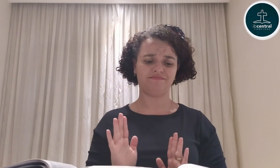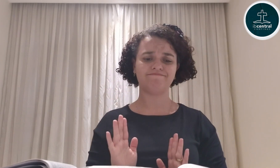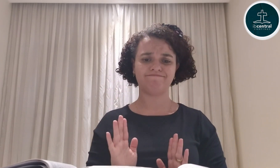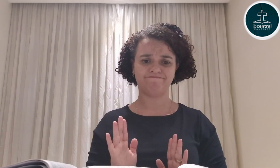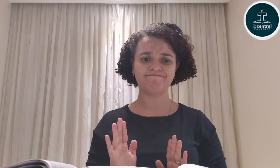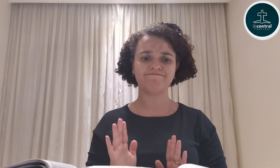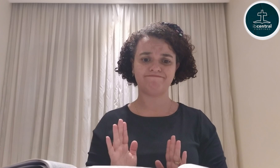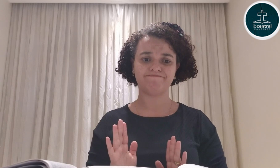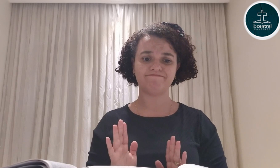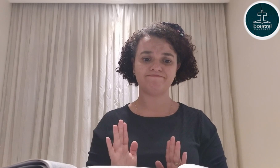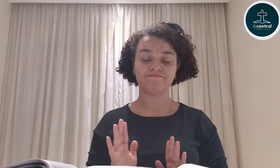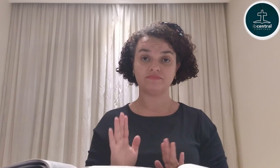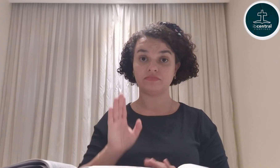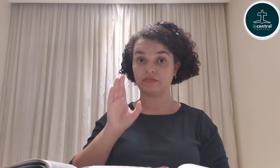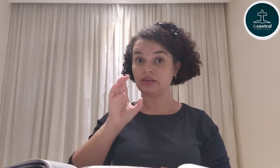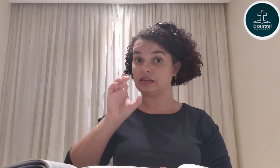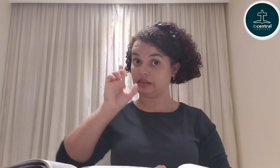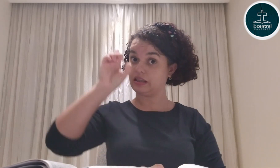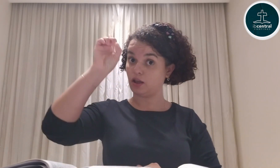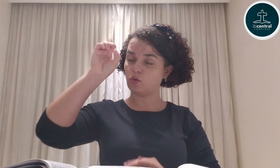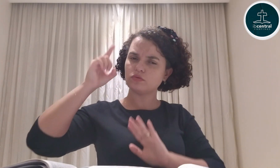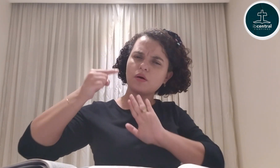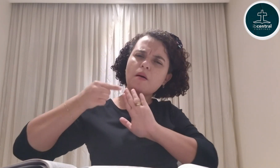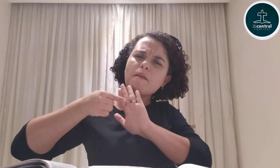maneira. Ele não obedeceu a Deus.